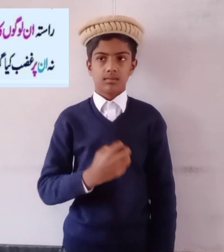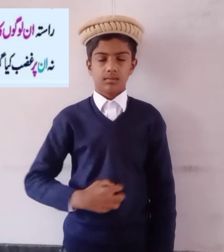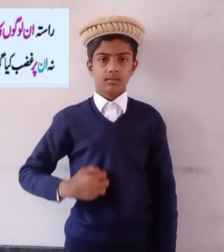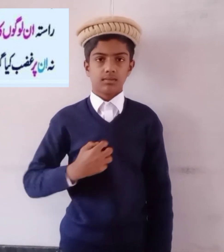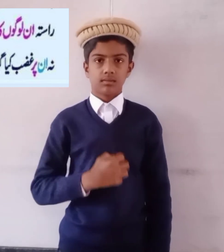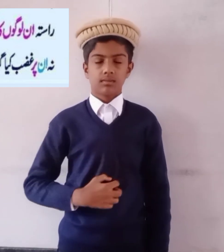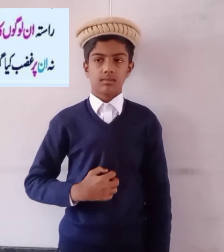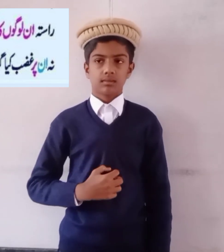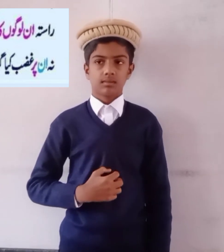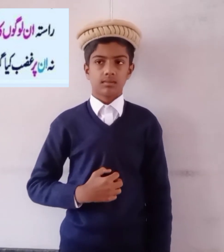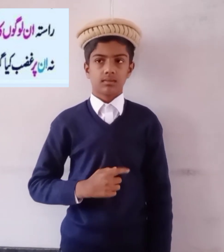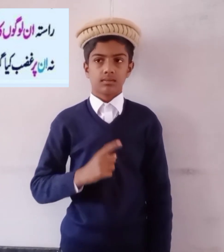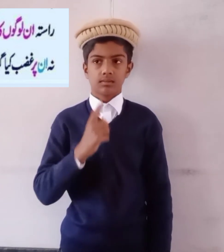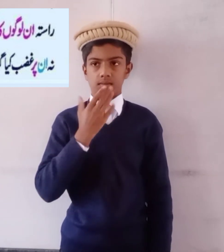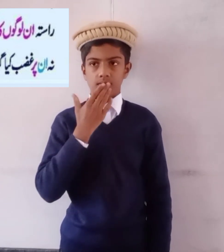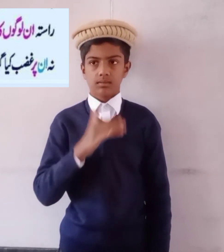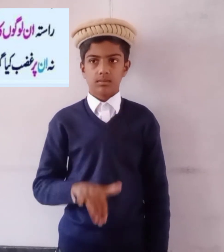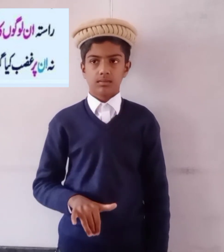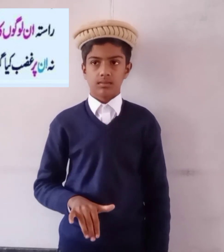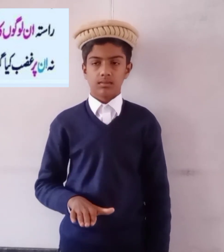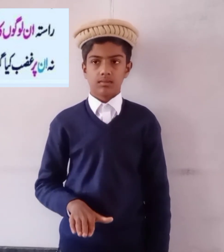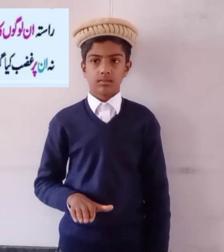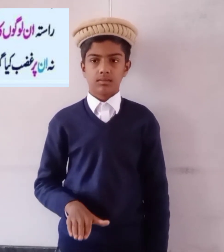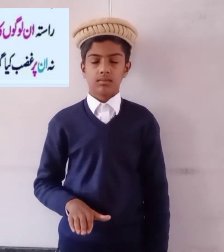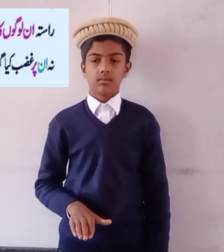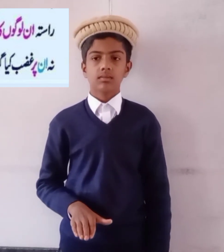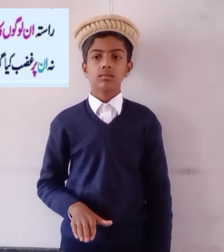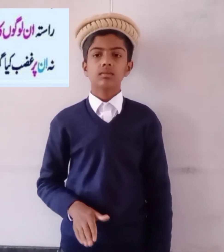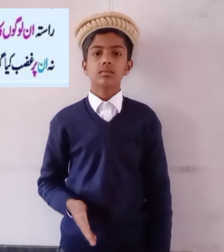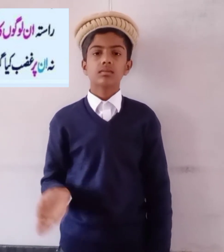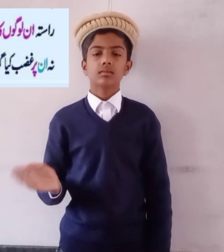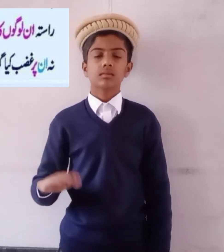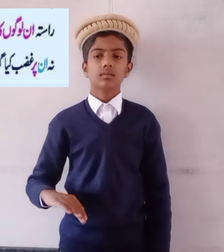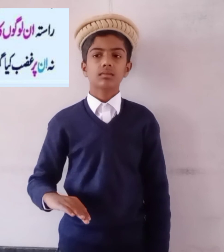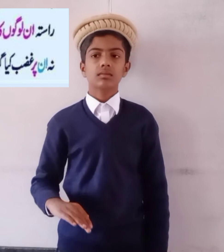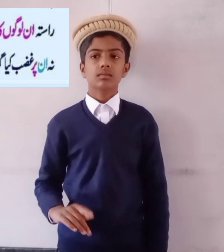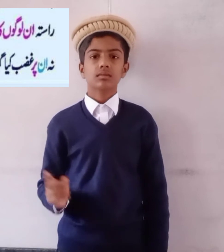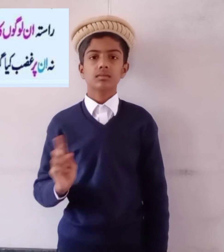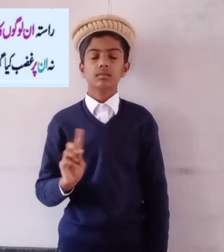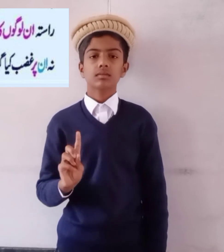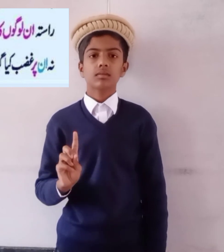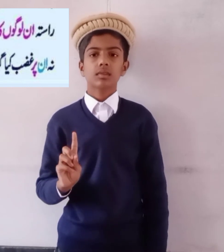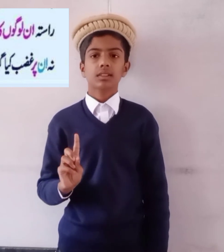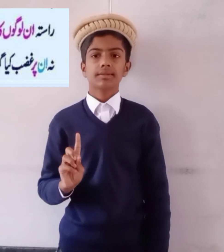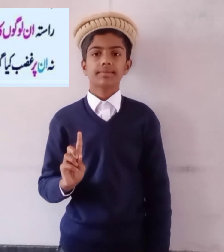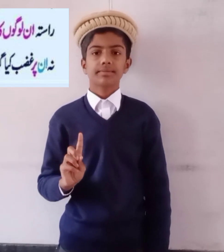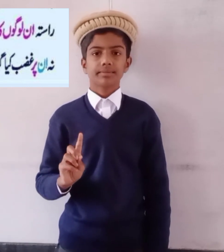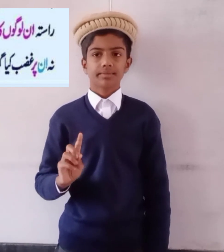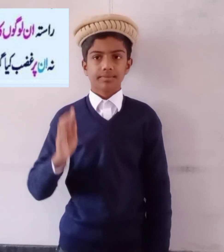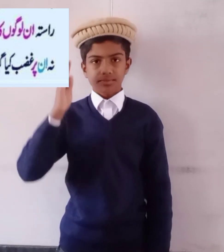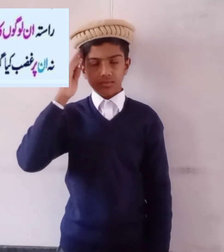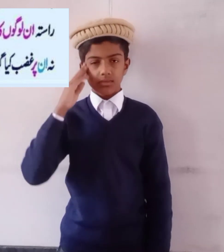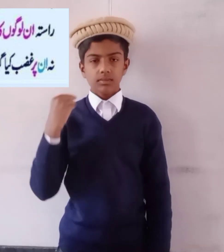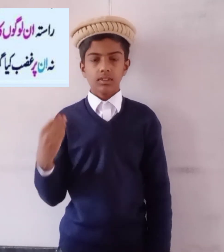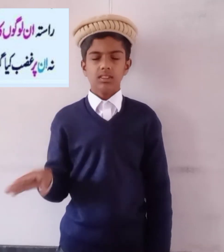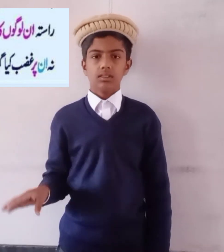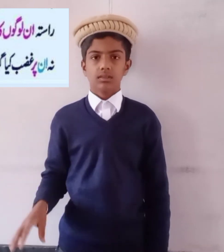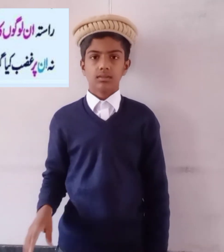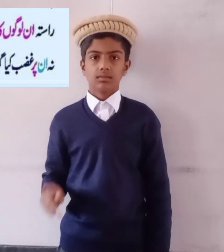سے ہوتا رہا اور نہ گمراہوں کے